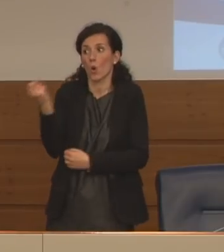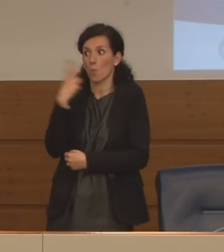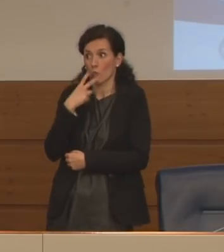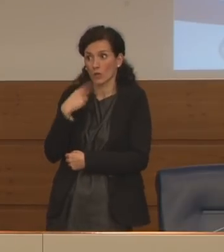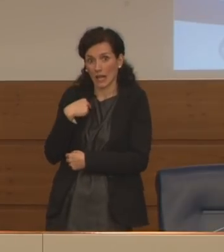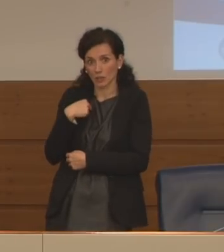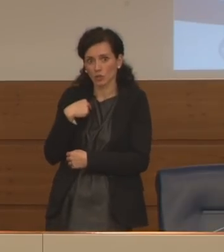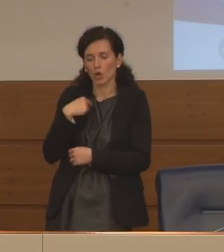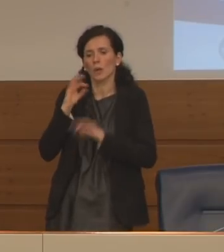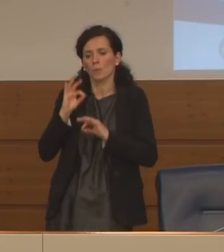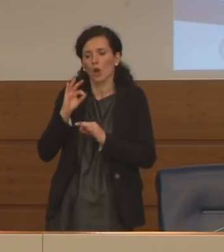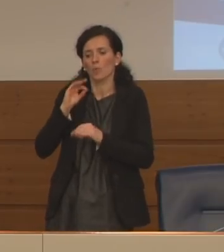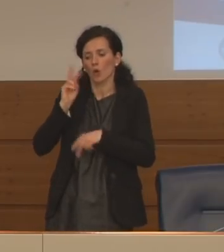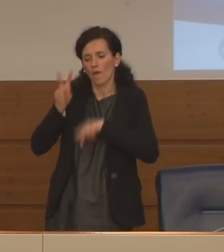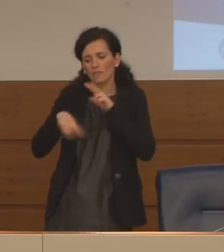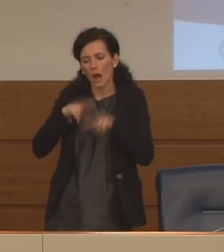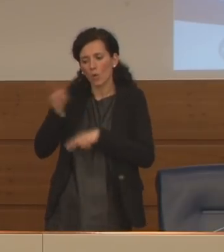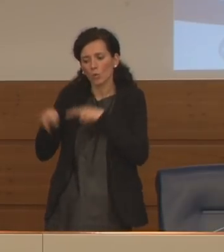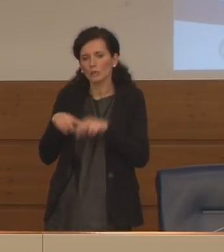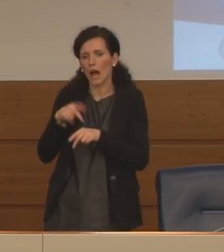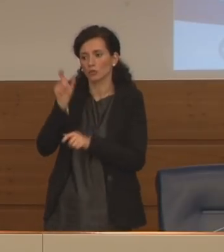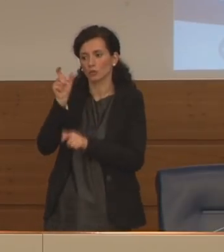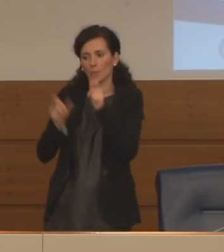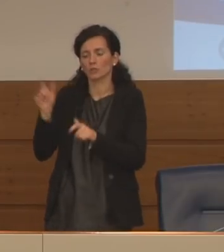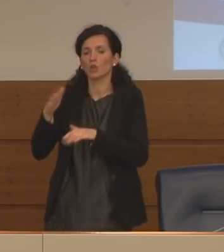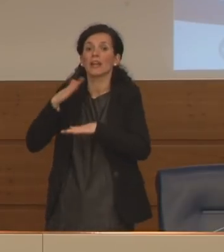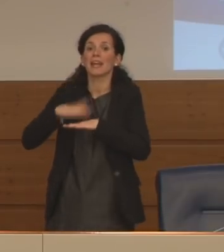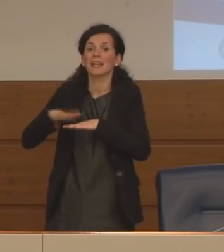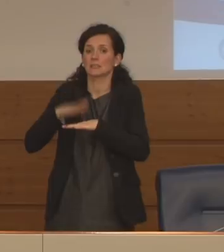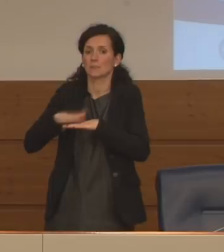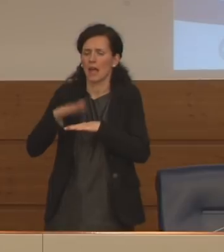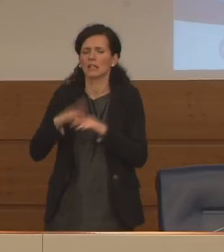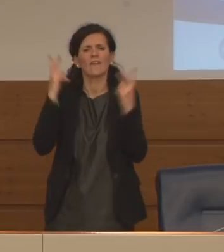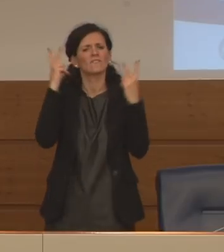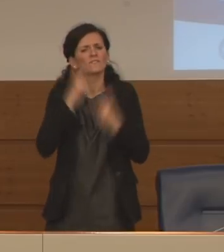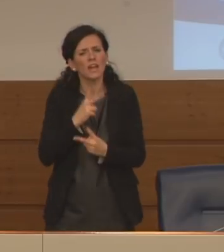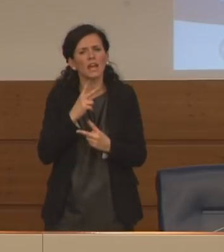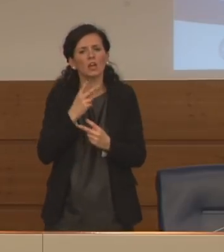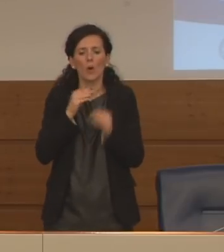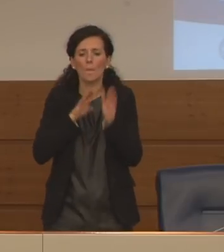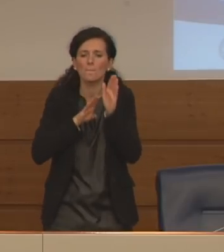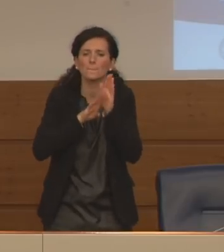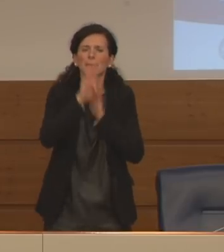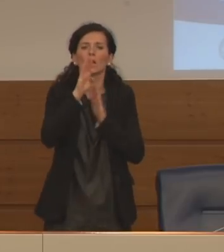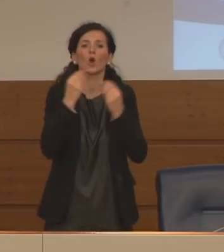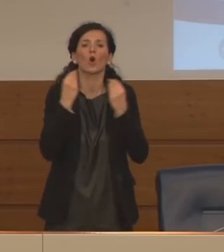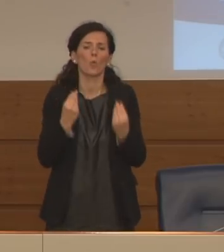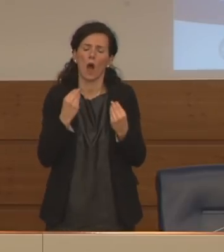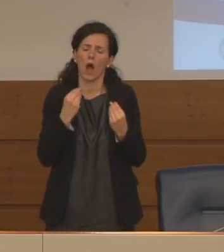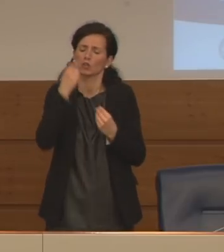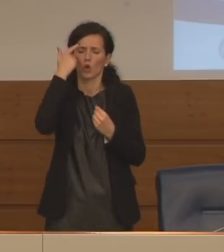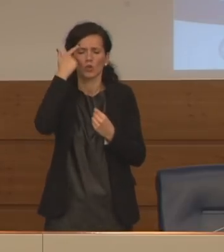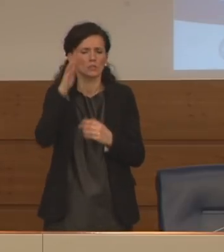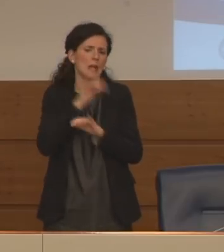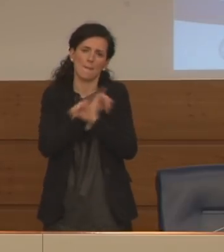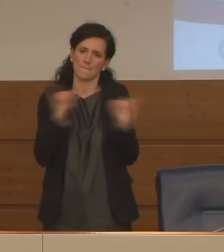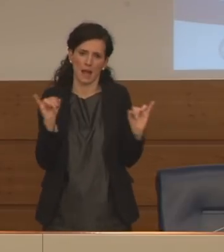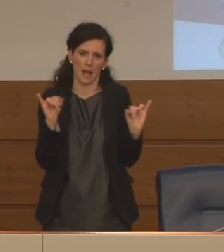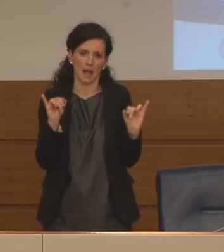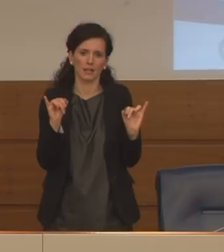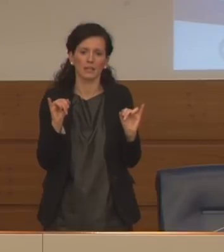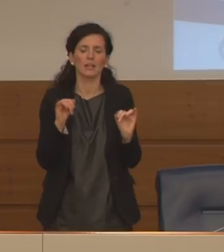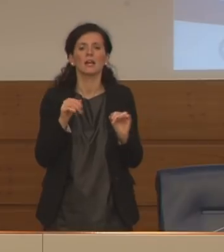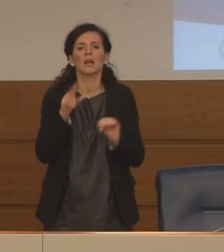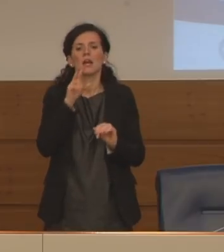dagli esperti non sapremo mai quando sarà il picco si parla ragionevolmente